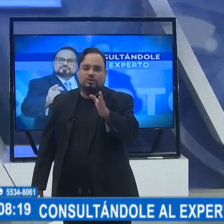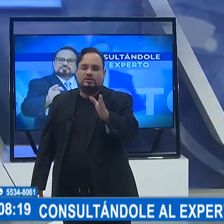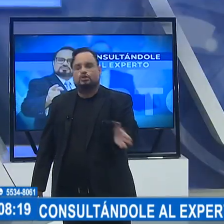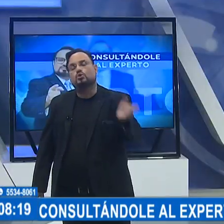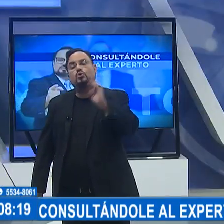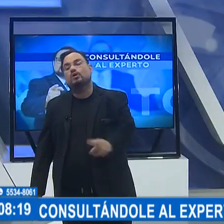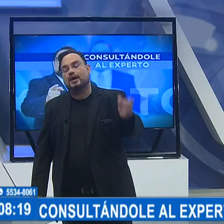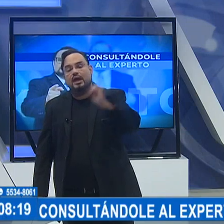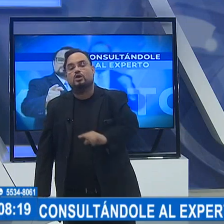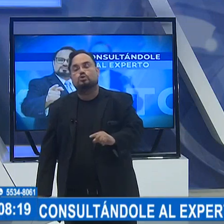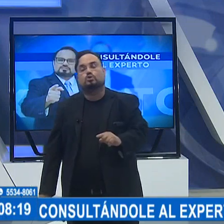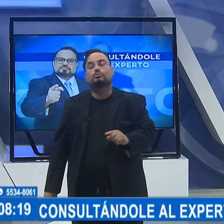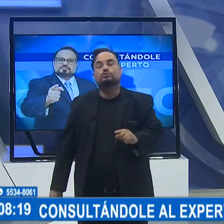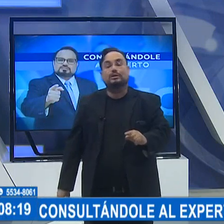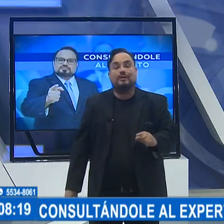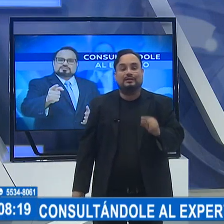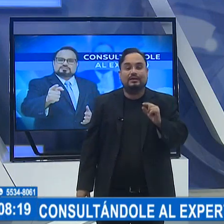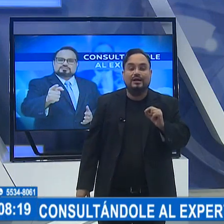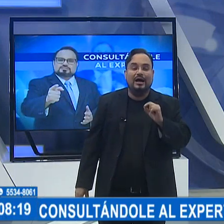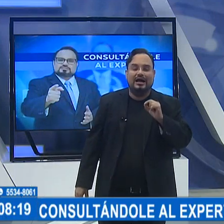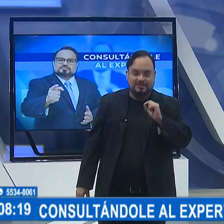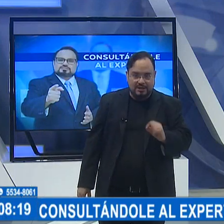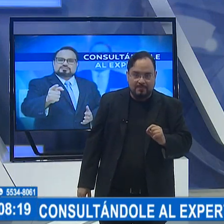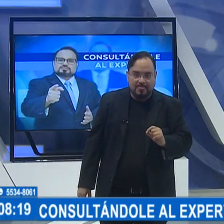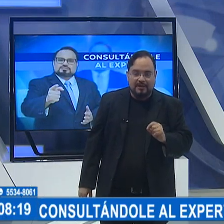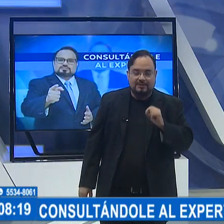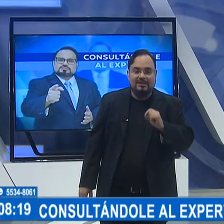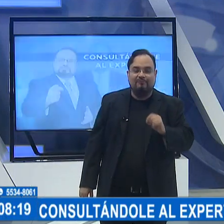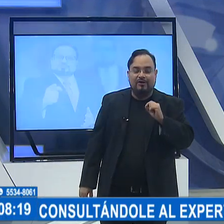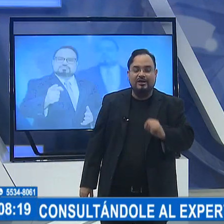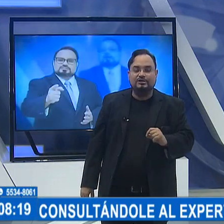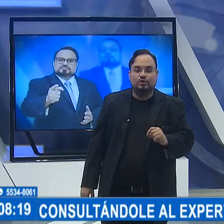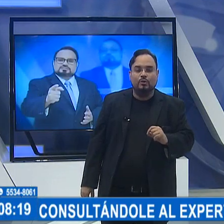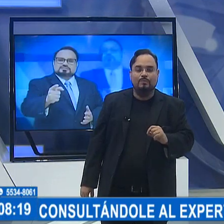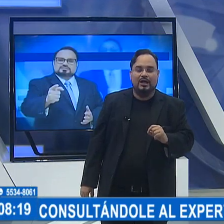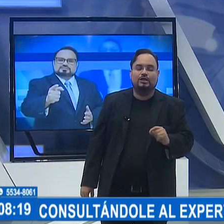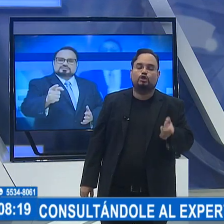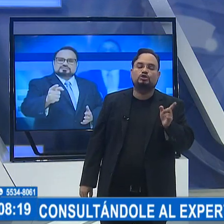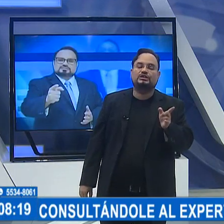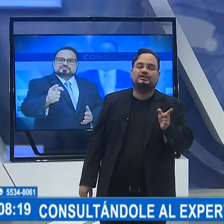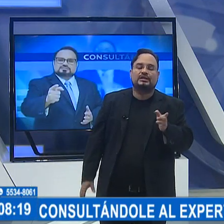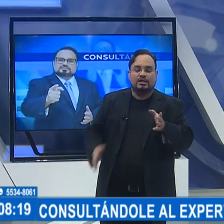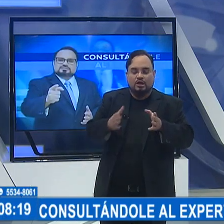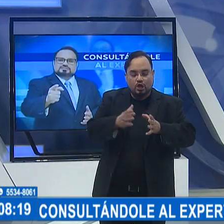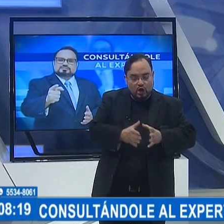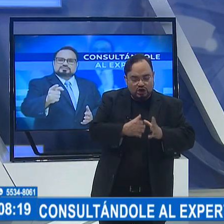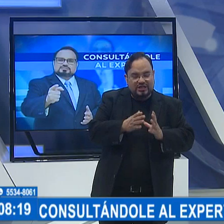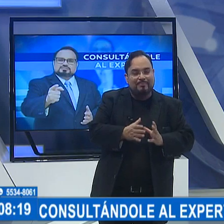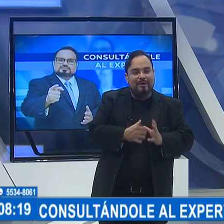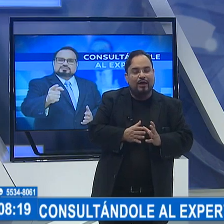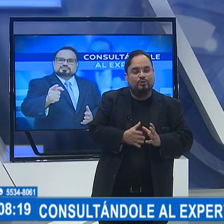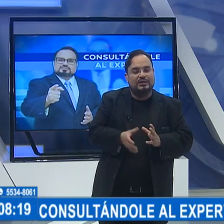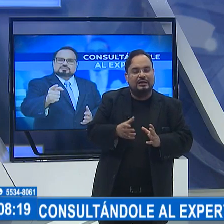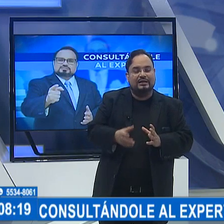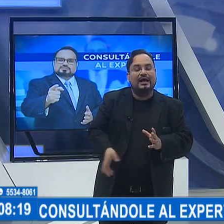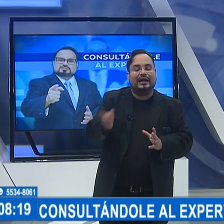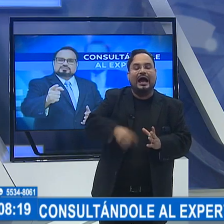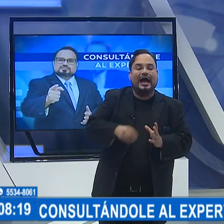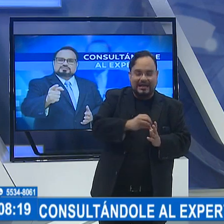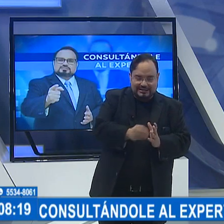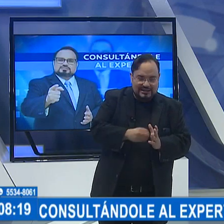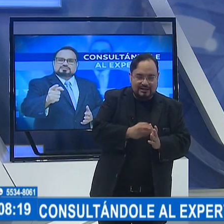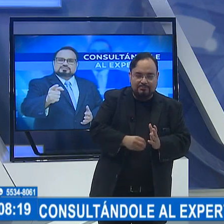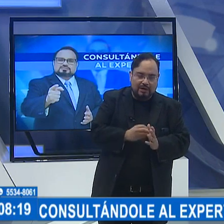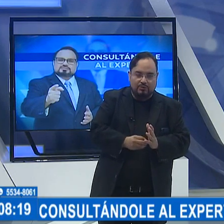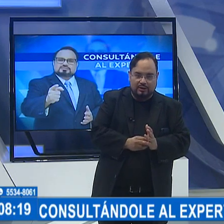ellos. Si uno de ellos, como usted plantea allí, ya falleció, entonces los llamados a heredar